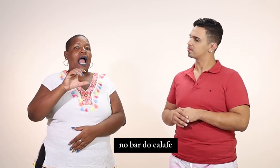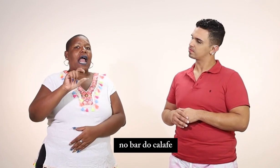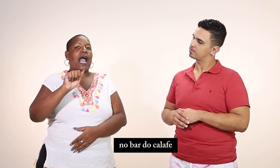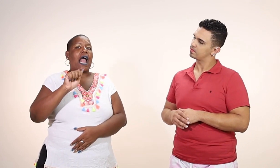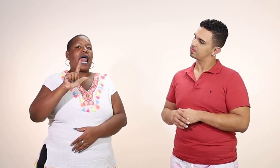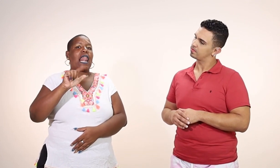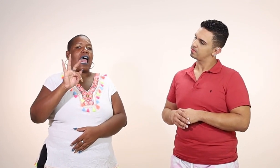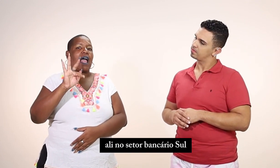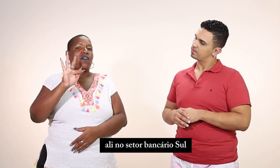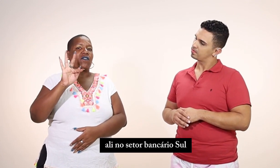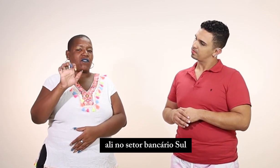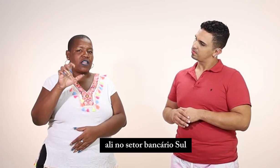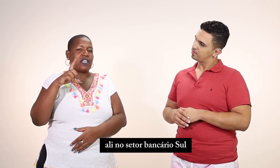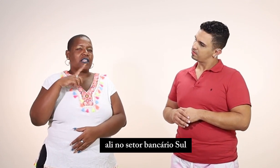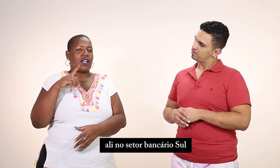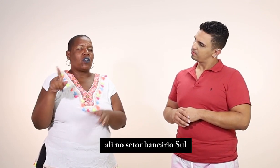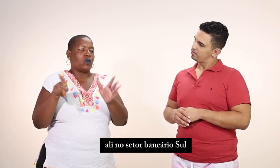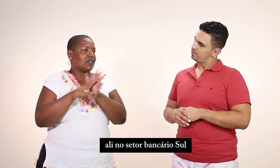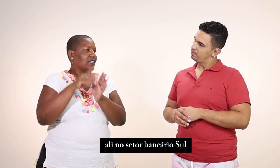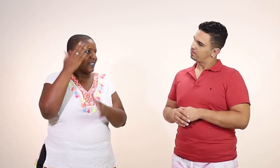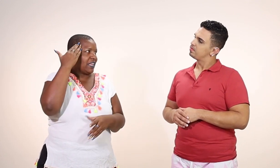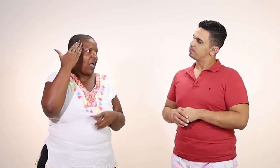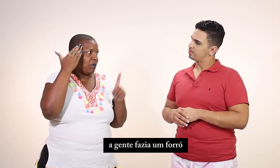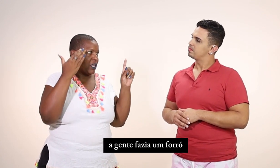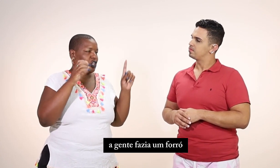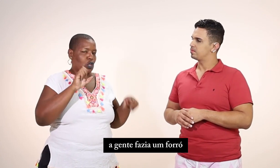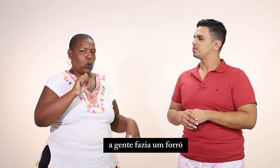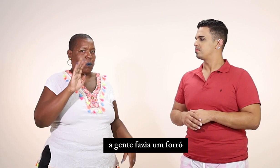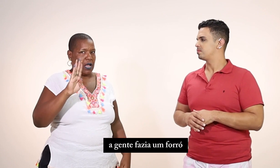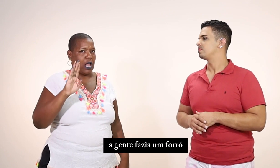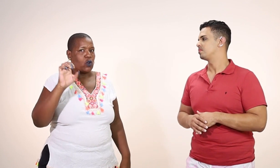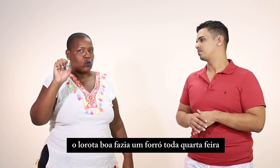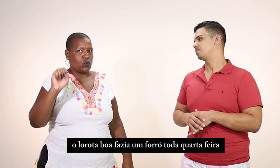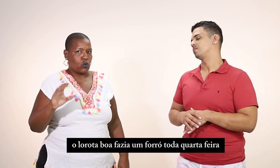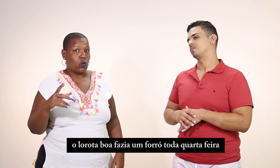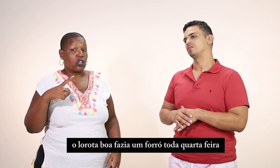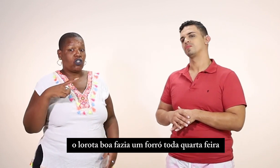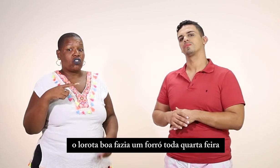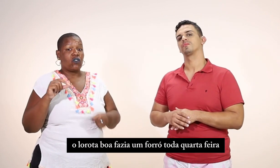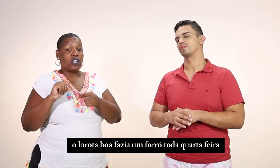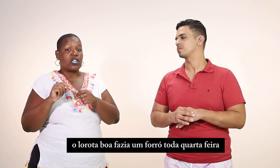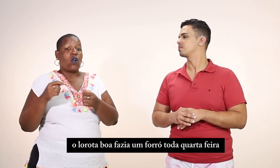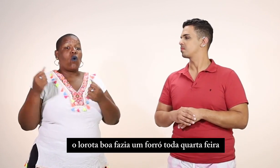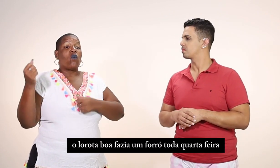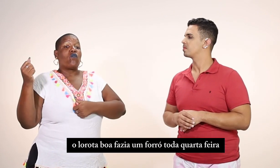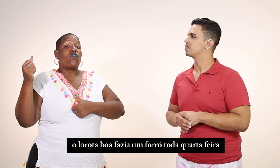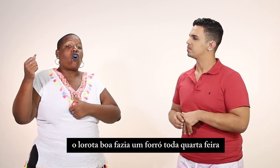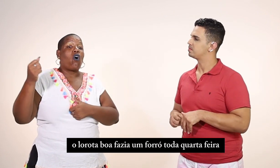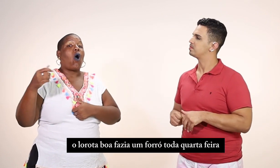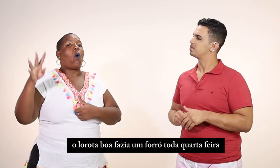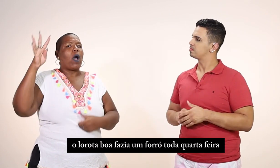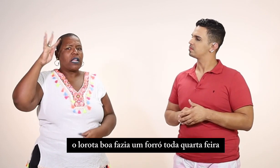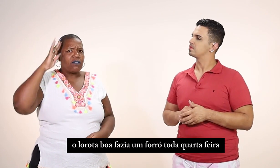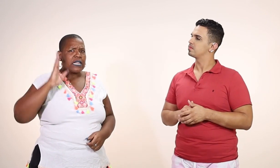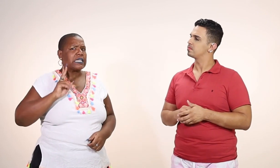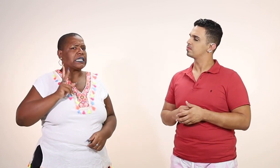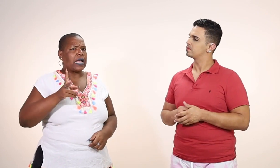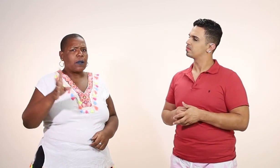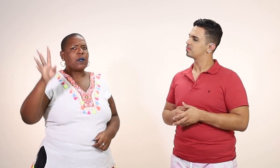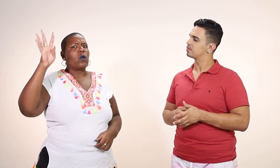Calaf, ali no setor bancário sul. A gente fazia um forró, o Lorota Boa fazia um forró toda quarta-feira.